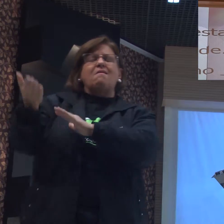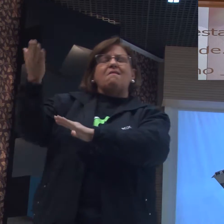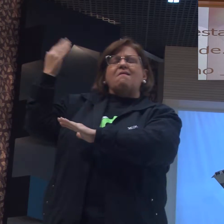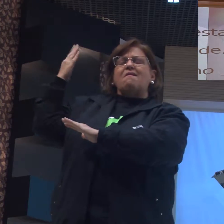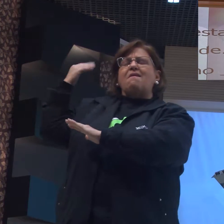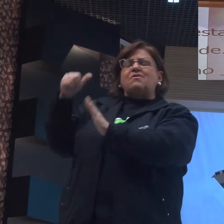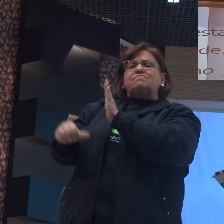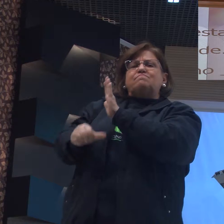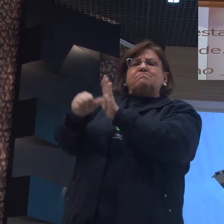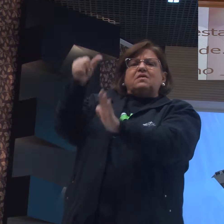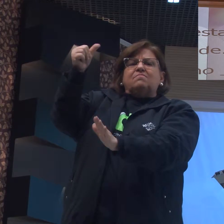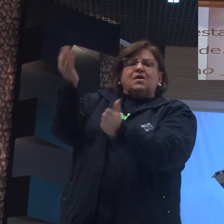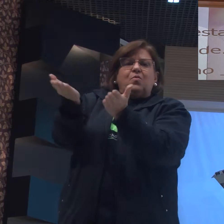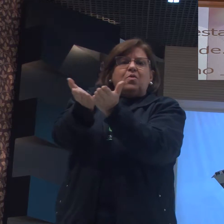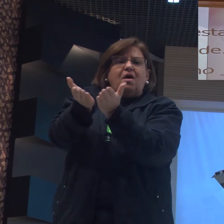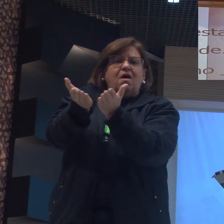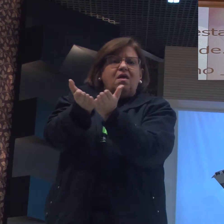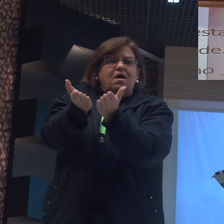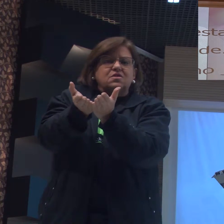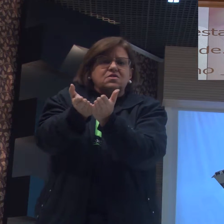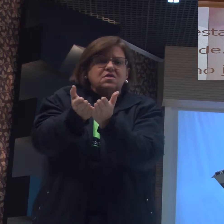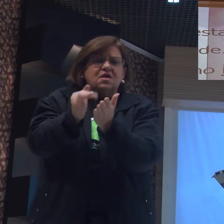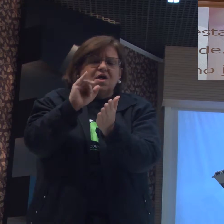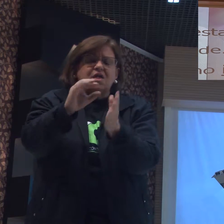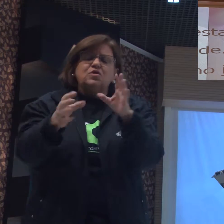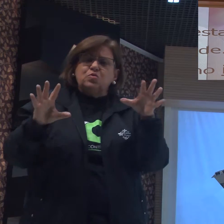apenas no início da igreja.